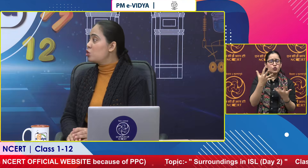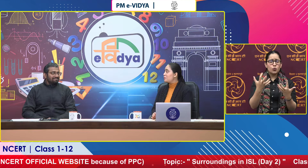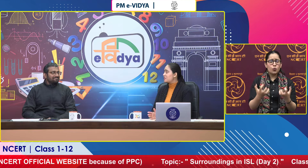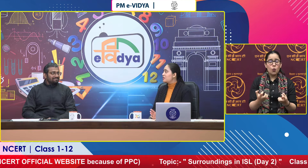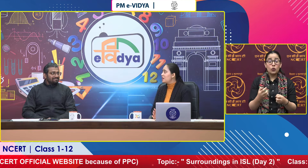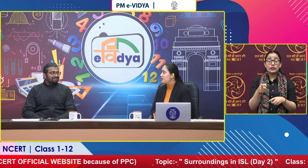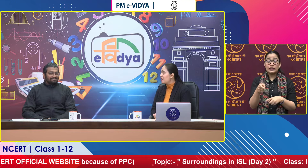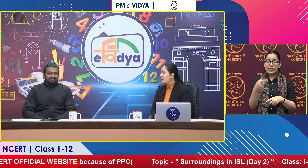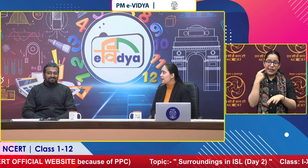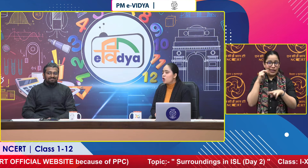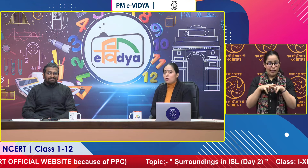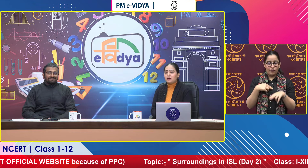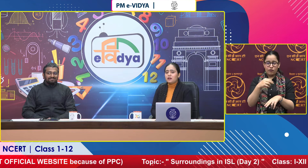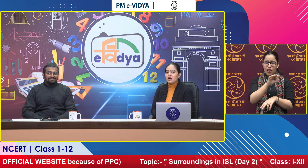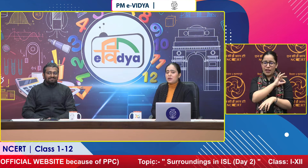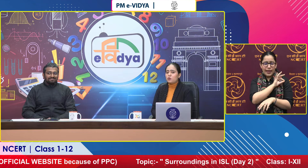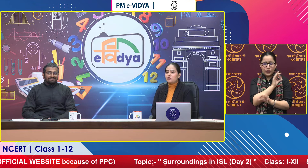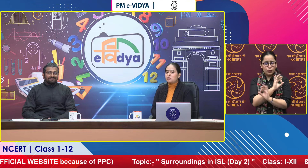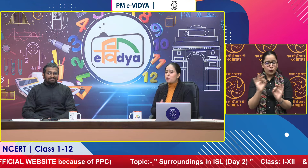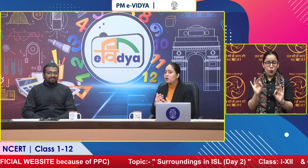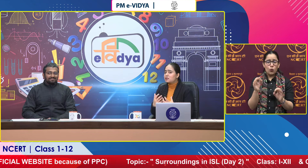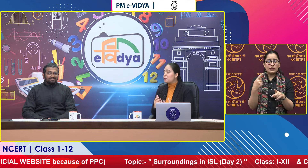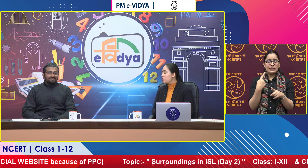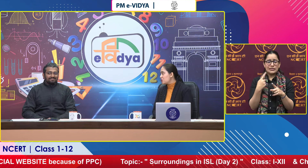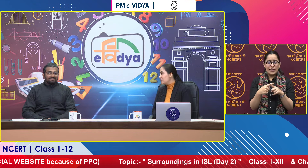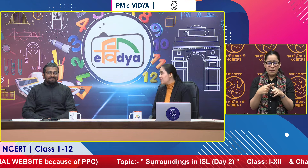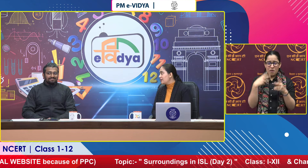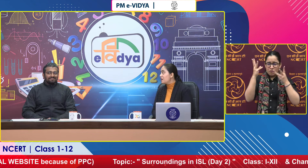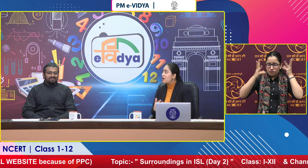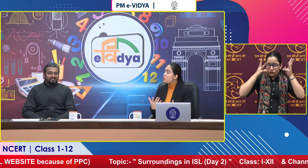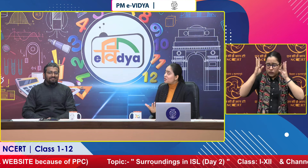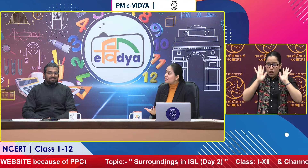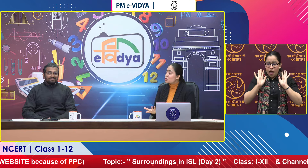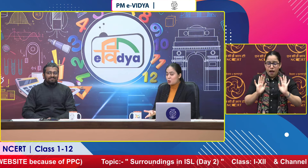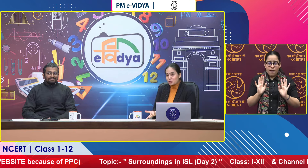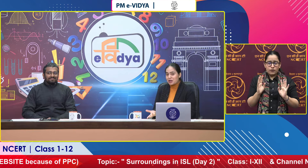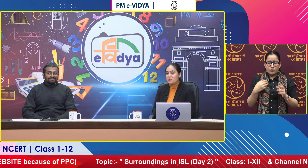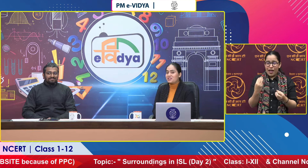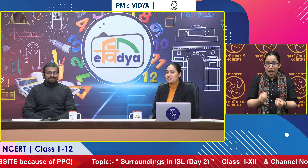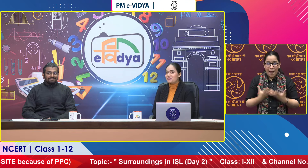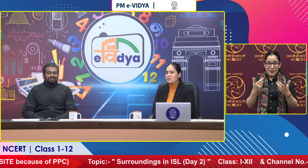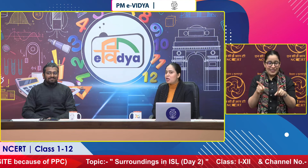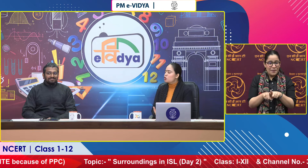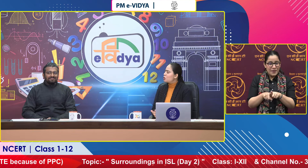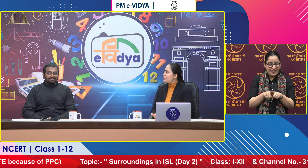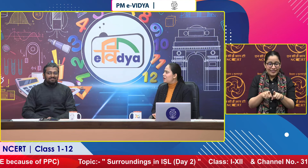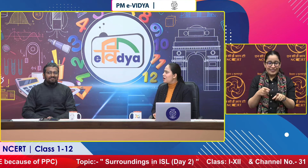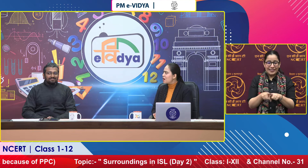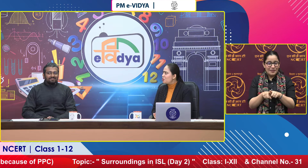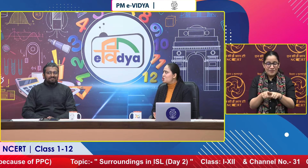कुछ पसंद नहीं आ रहा है और हमें कोई चीज़ बहुत ज़्यादा परेशान कर रही है, या हम बहुत ज़्यादा खुश हैं पॉजिटिव वे में, तो फिर हम उन